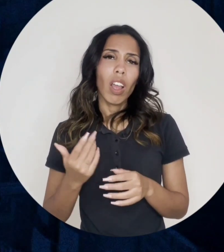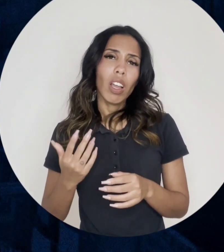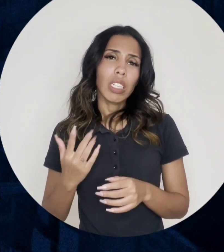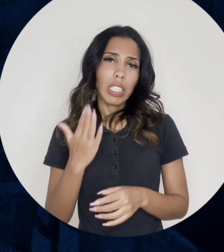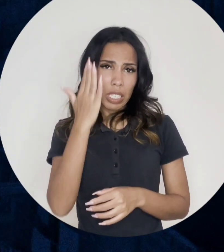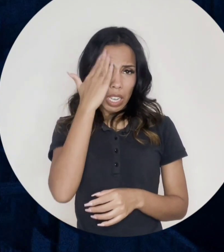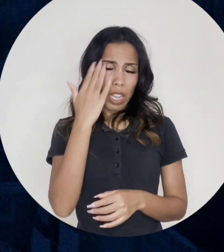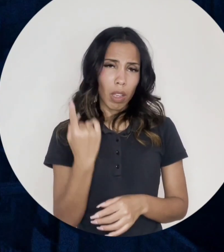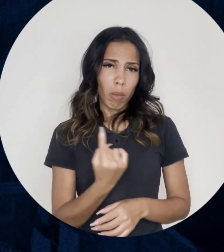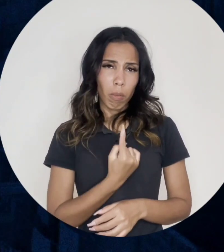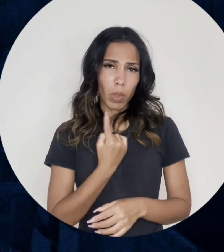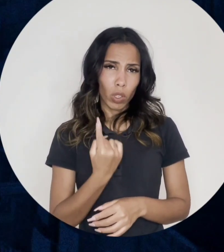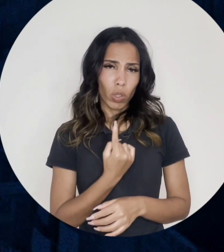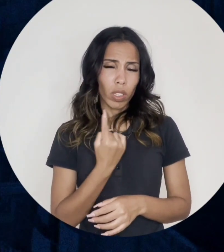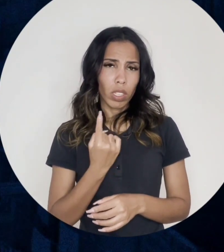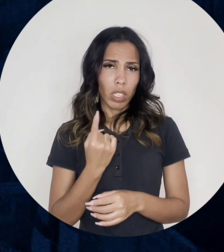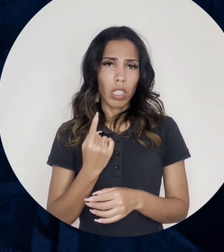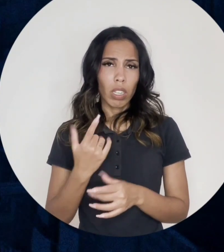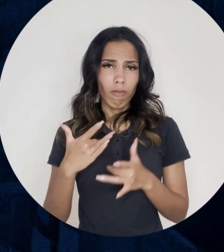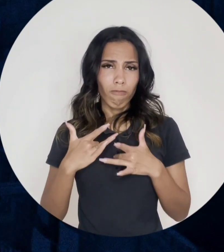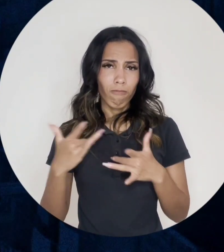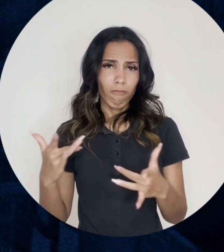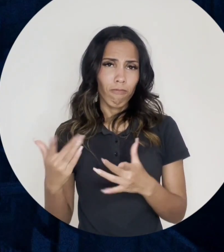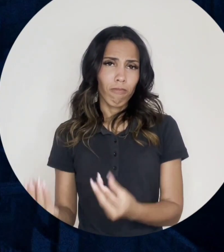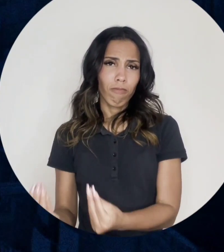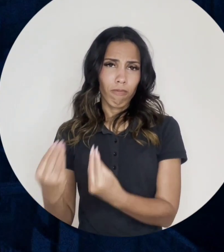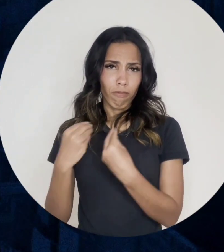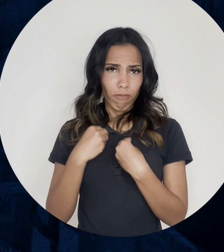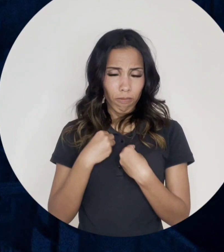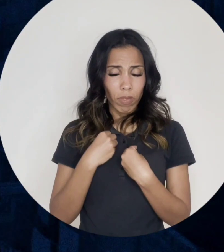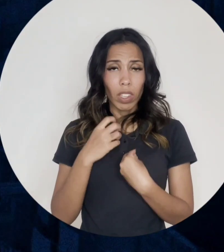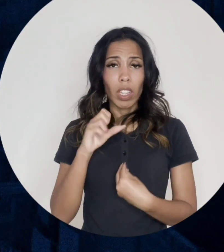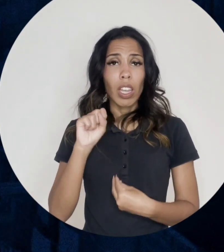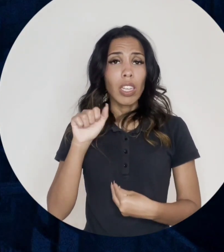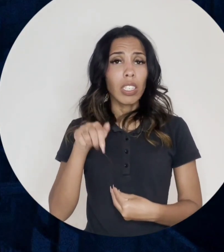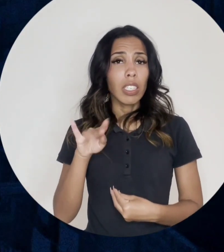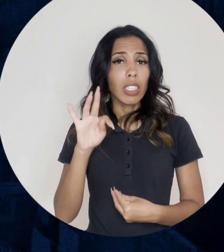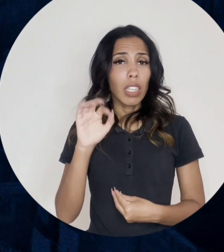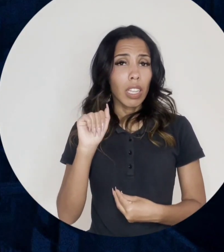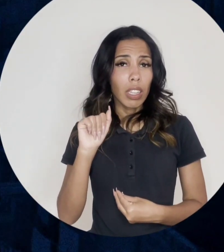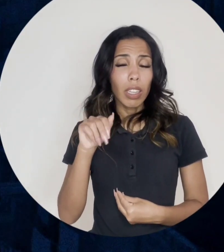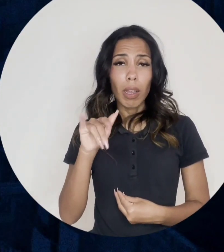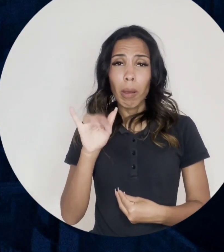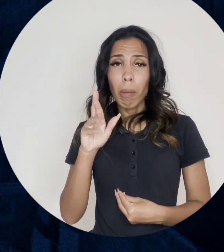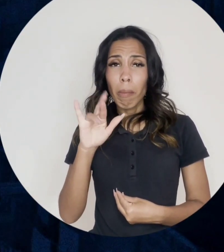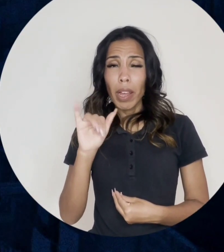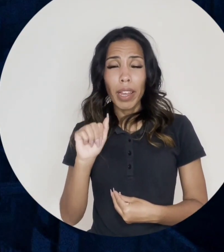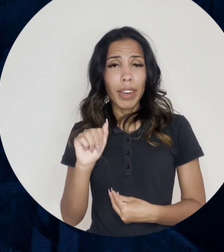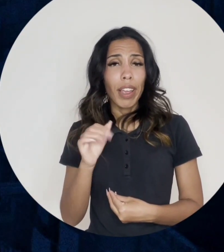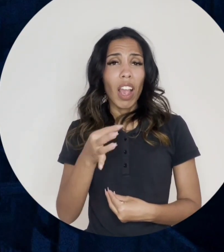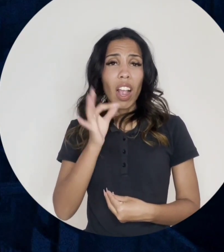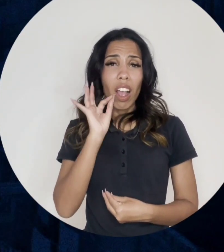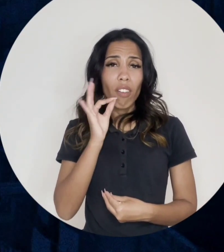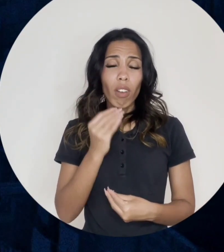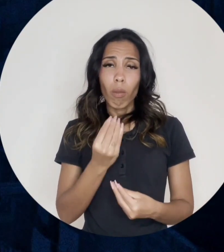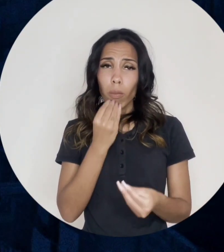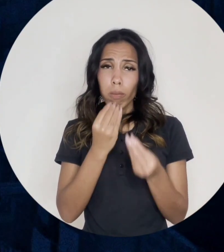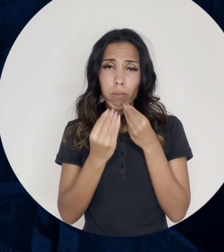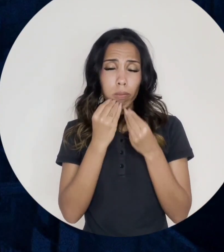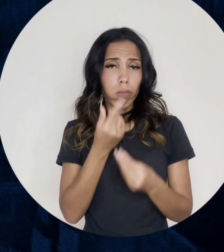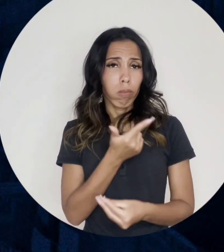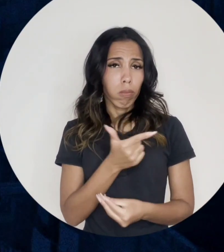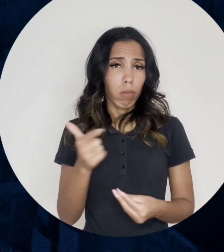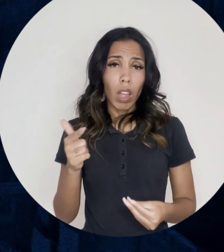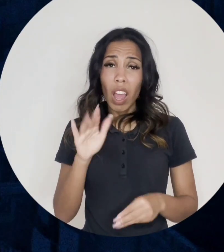sozinha, me dava doações, porque lá na Santa Maria não tinha café, nem lanche, e algumas vezes não